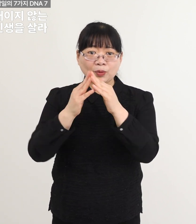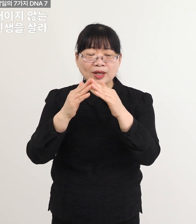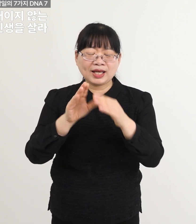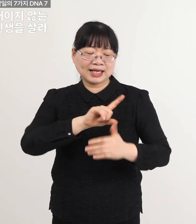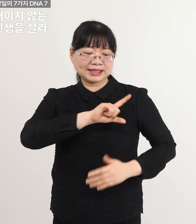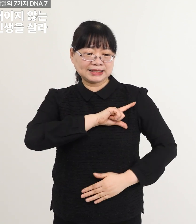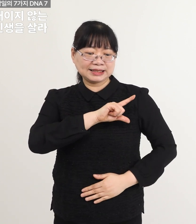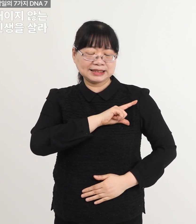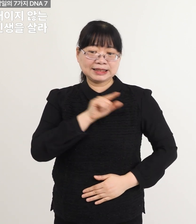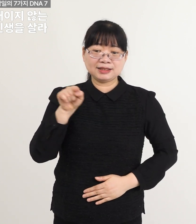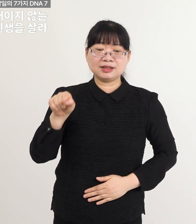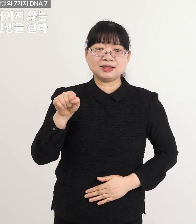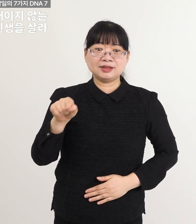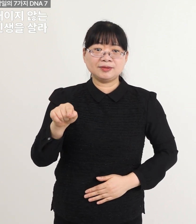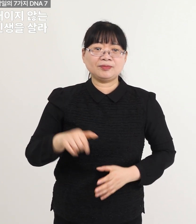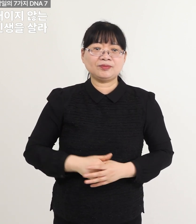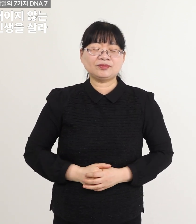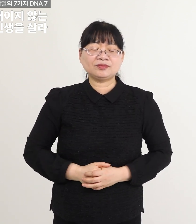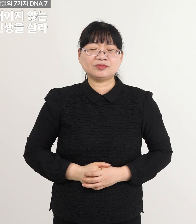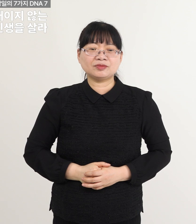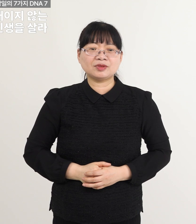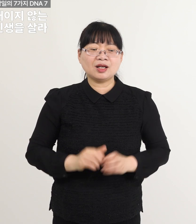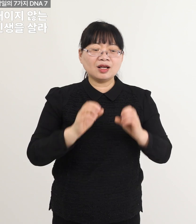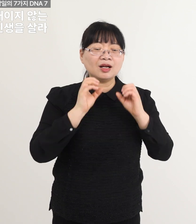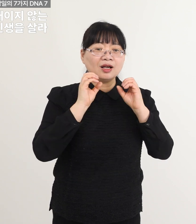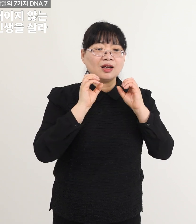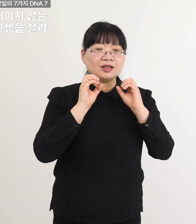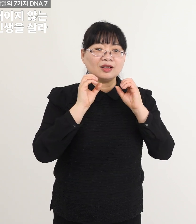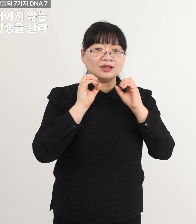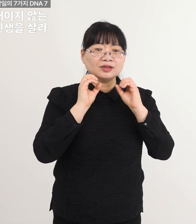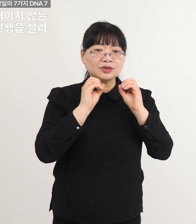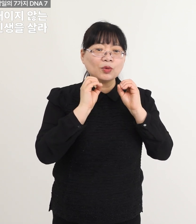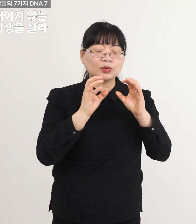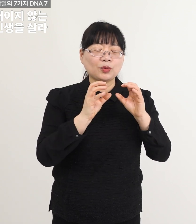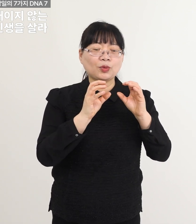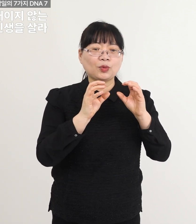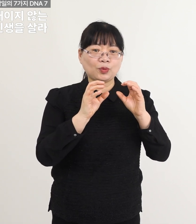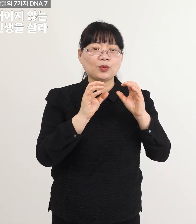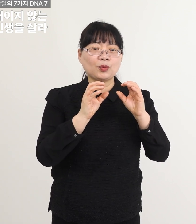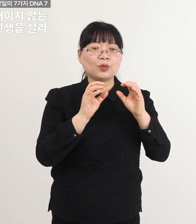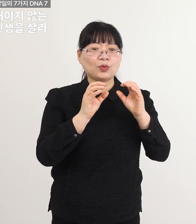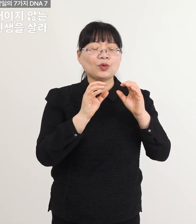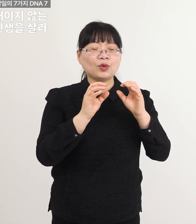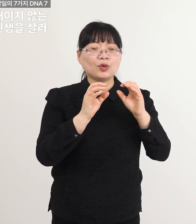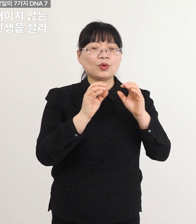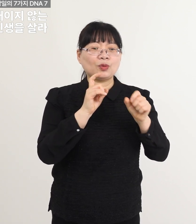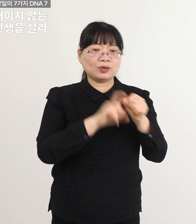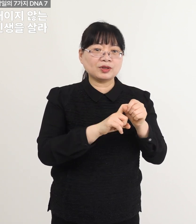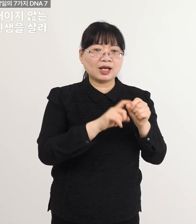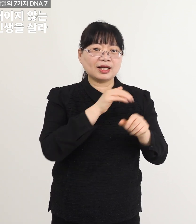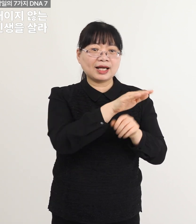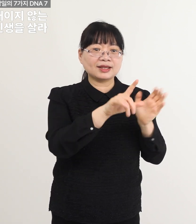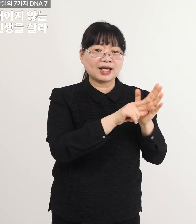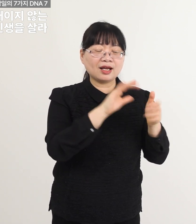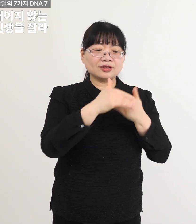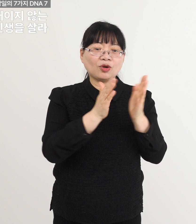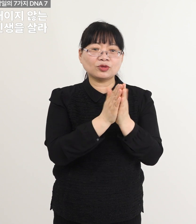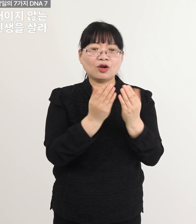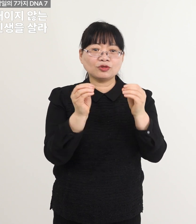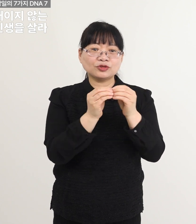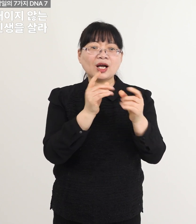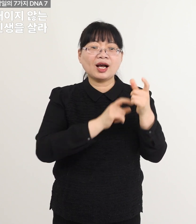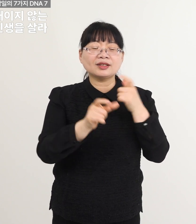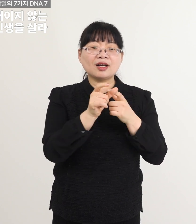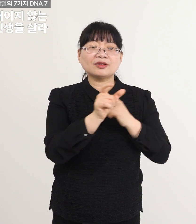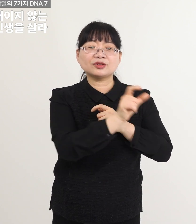교회의 이름마저도 제가 가끔 우리 선교대원들 선교 가실 때 그냥 성경 구절을 차라리 하나 더